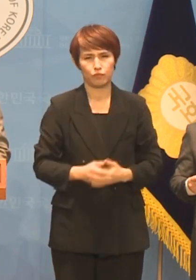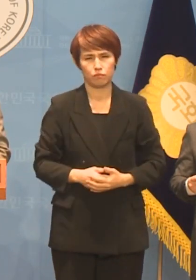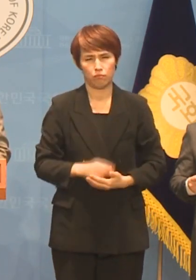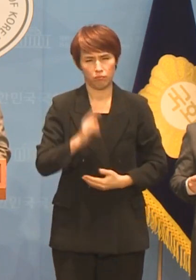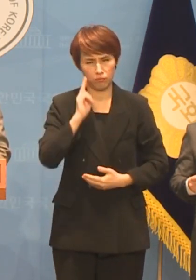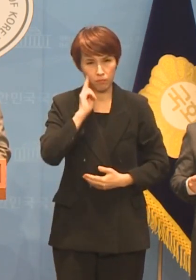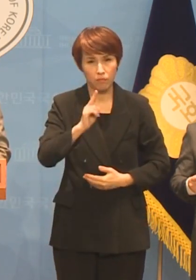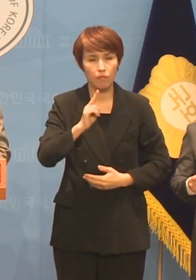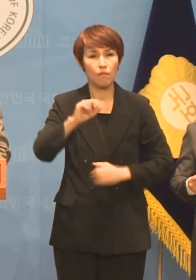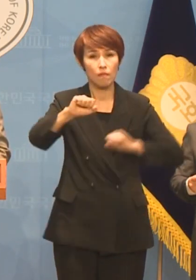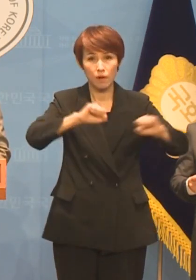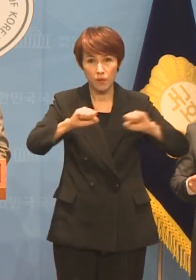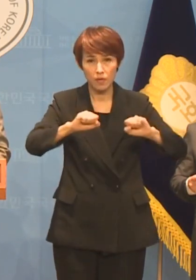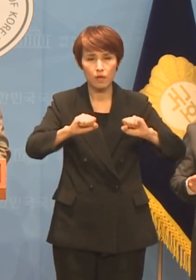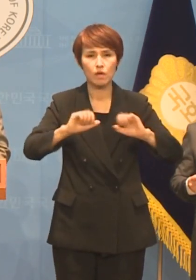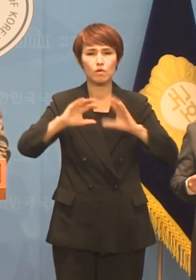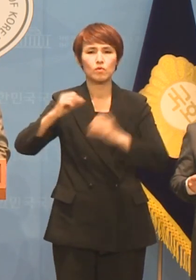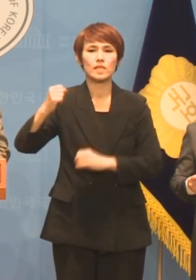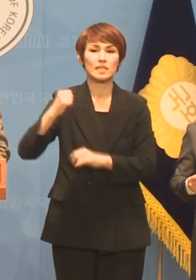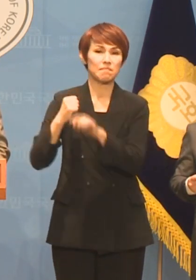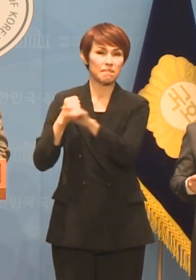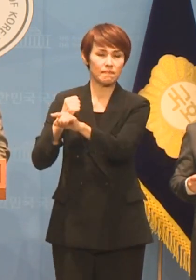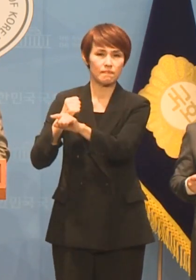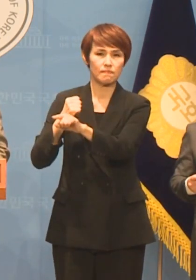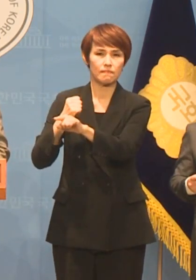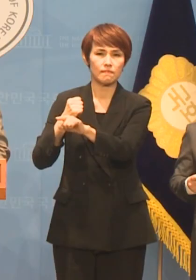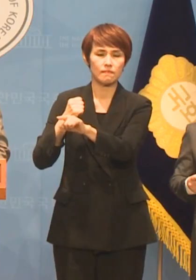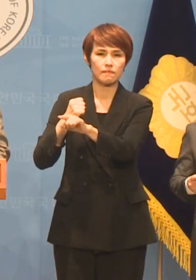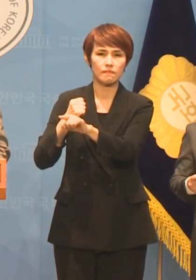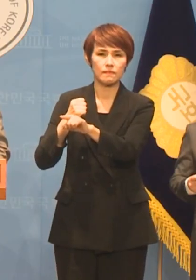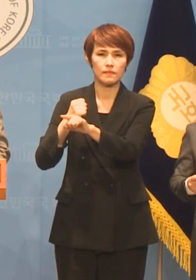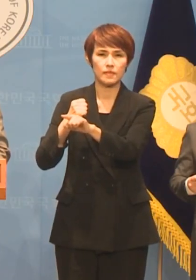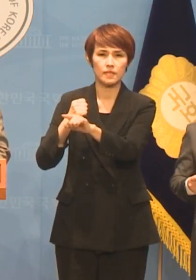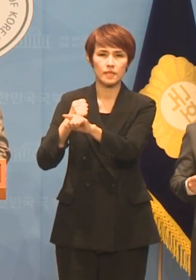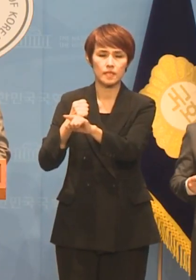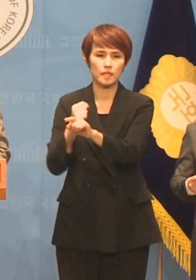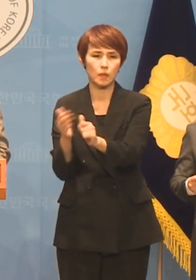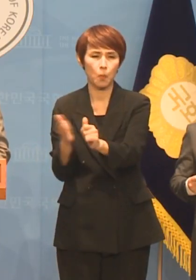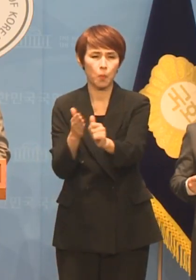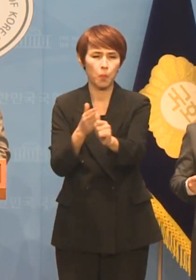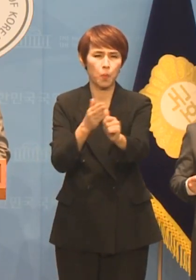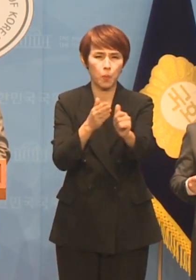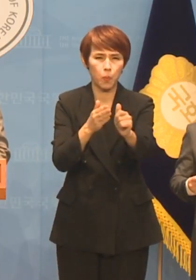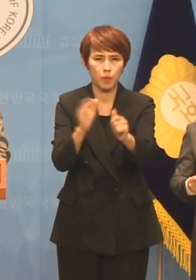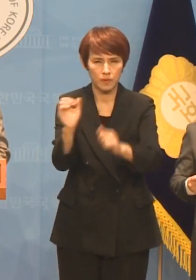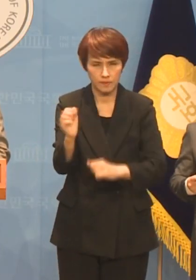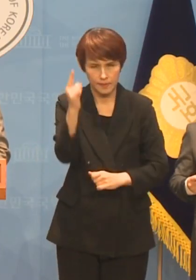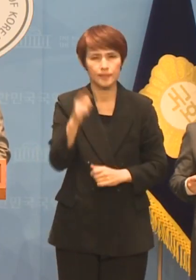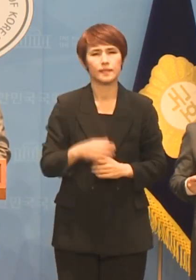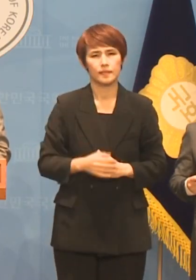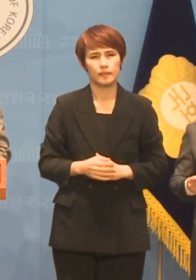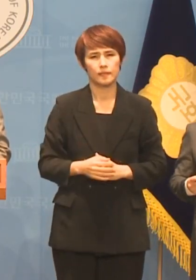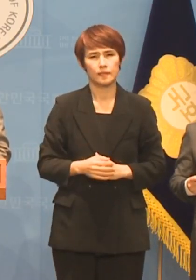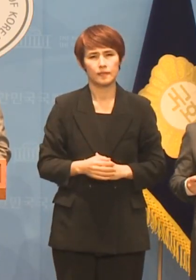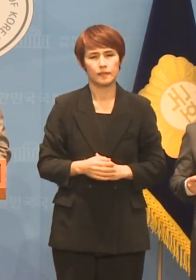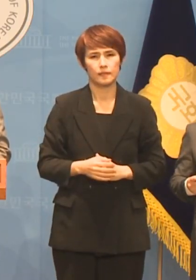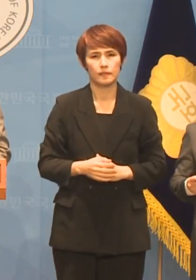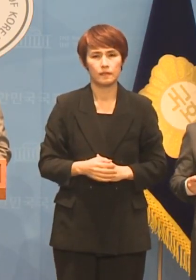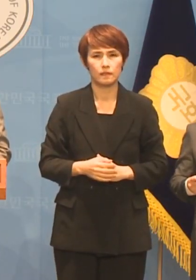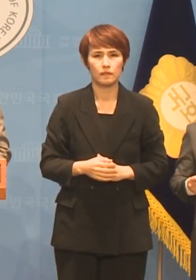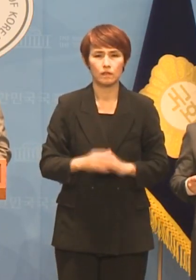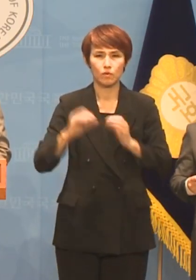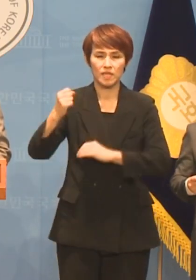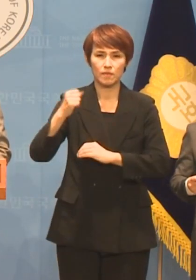행위는 국힘 지도부가 앞장서서 부추긴 결과라고 저희는 보고 있습니다. 국힘